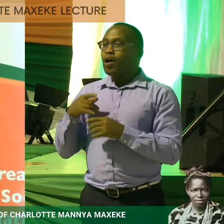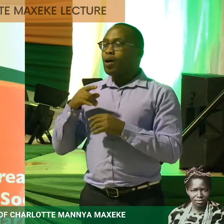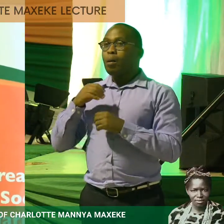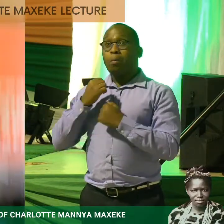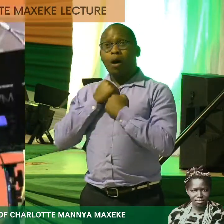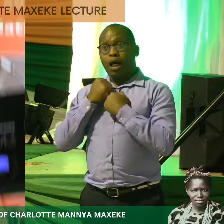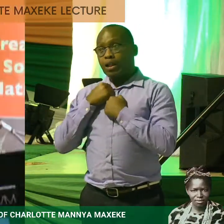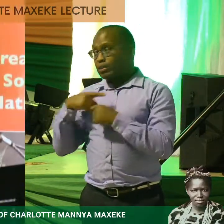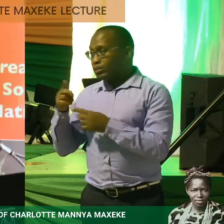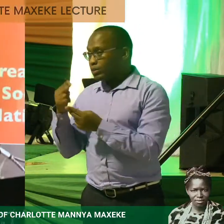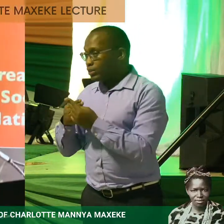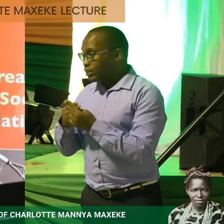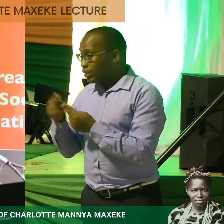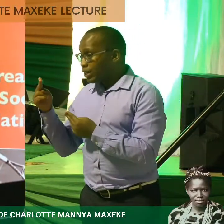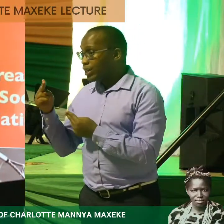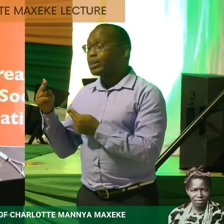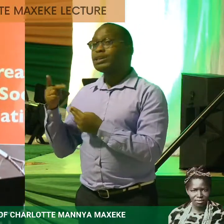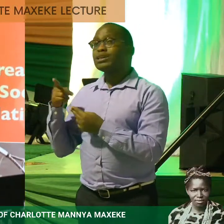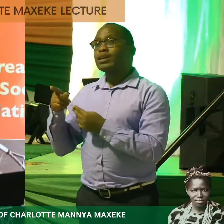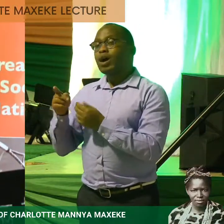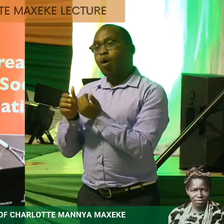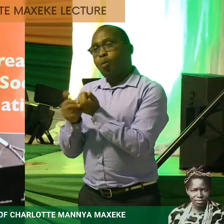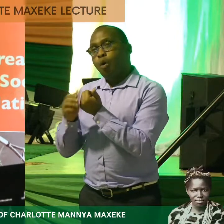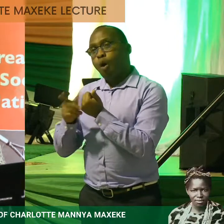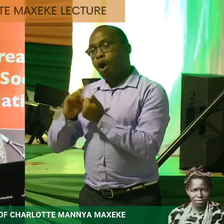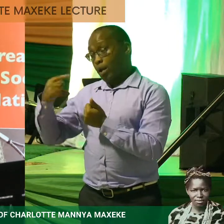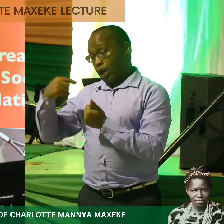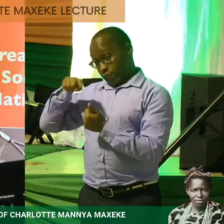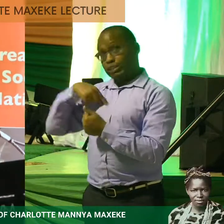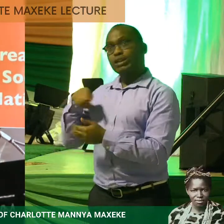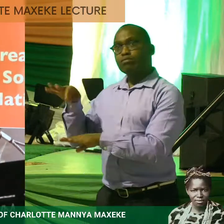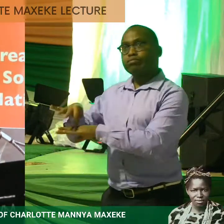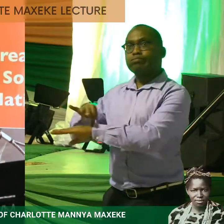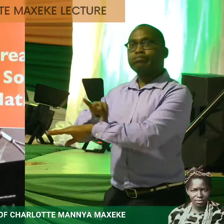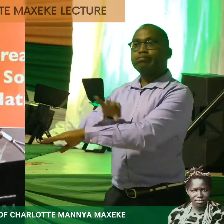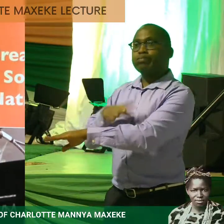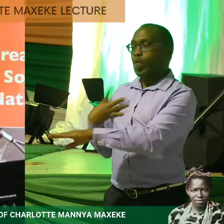skolui. Pofu lo mimboni ila kulelue kwa siti.